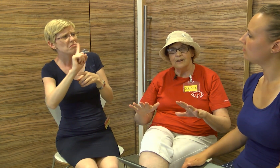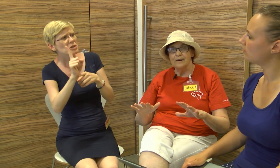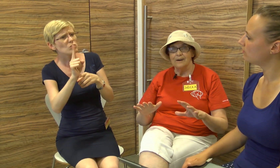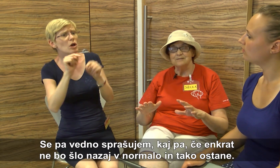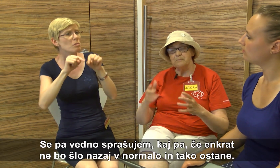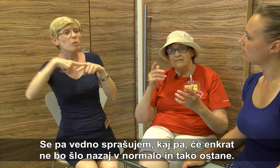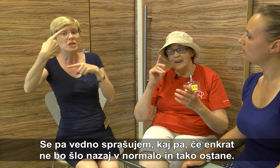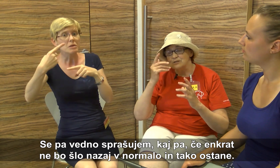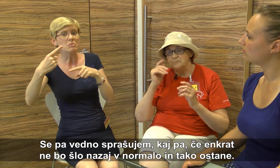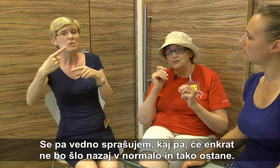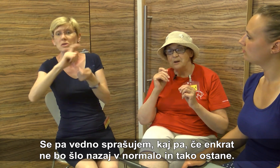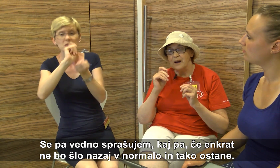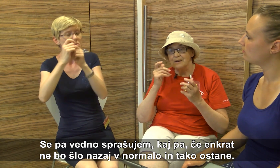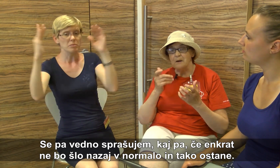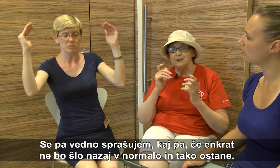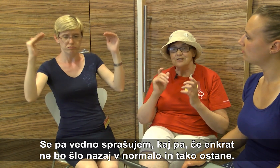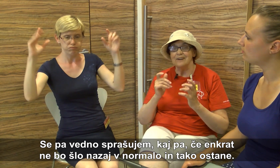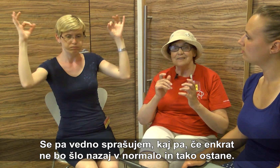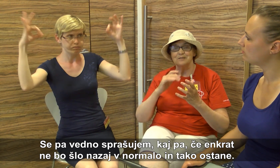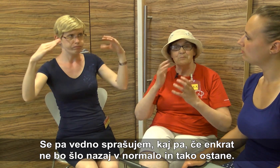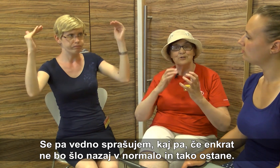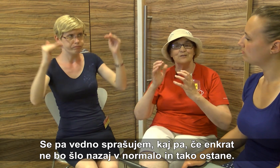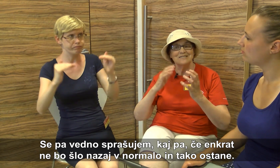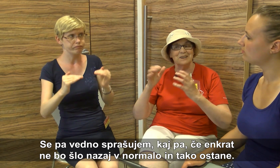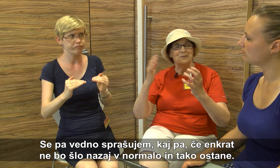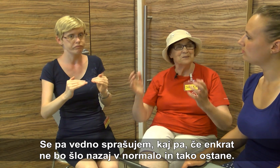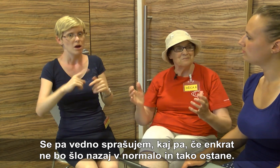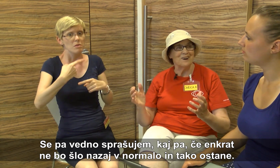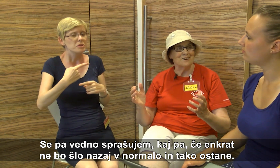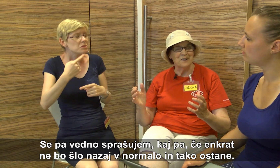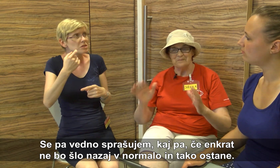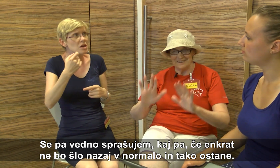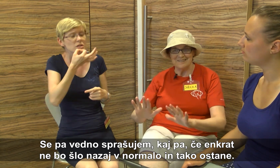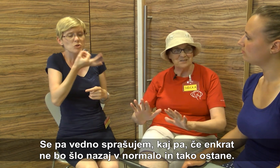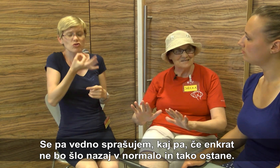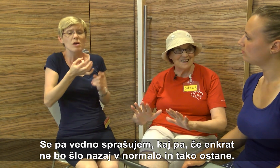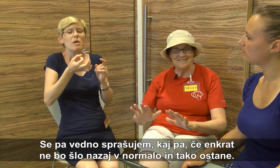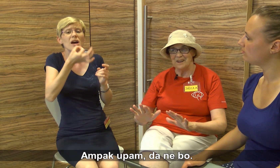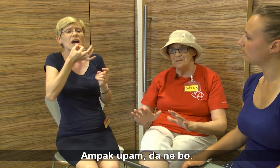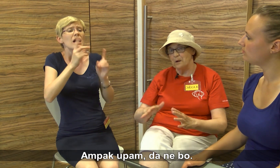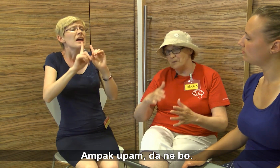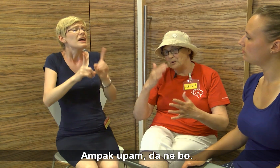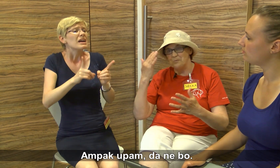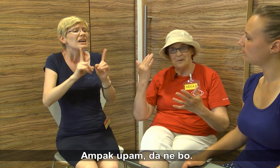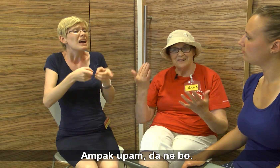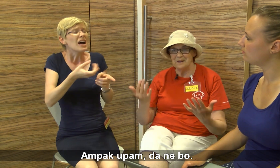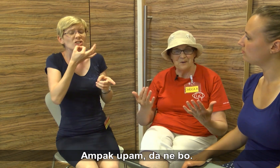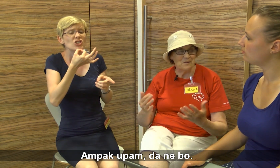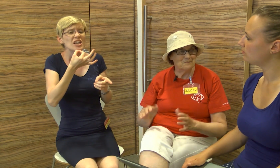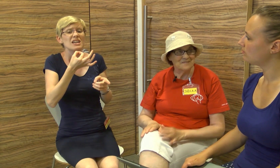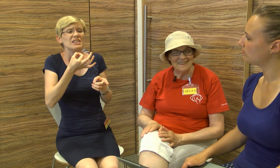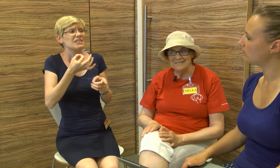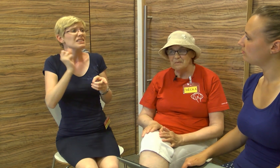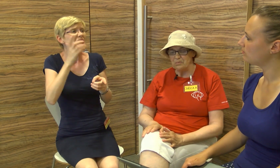нормало. Се па ведно спрашувам, кај па че енкрат не бо шло на заво нормало, па да тако стане, ампак упам да не